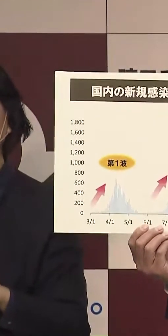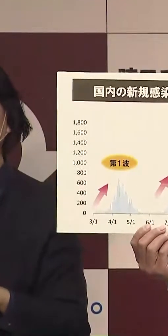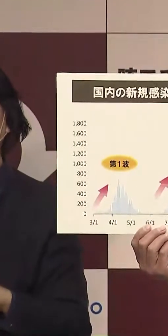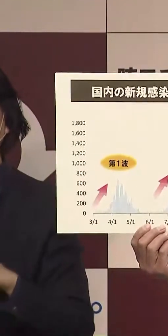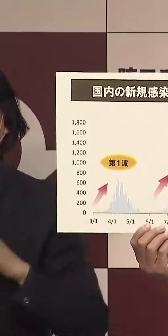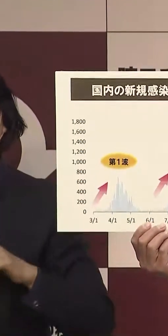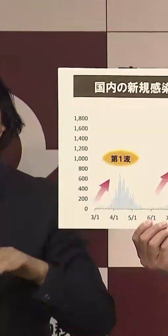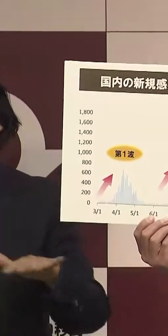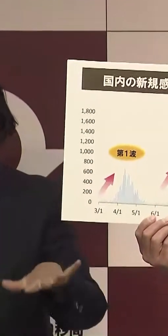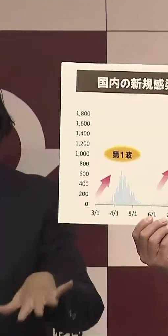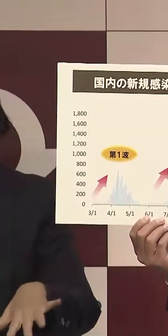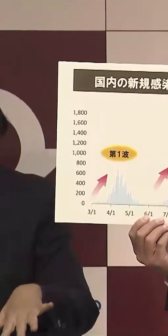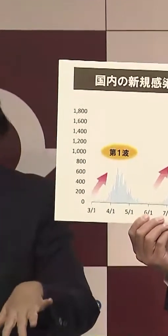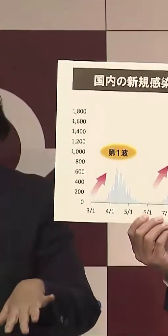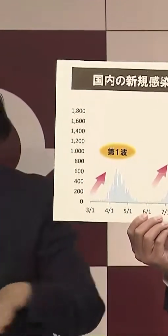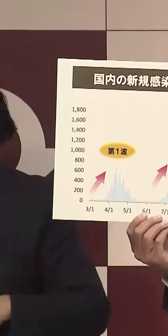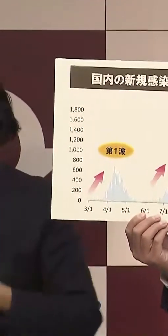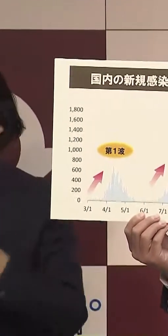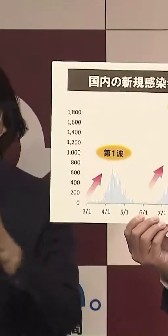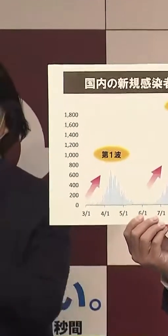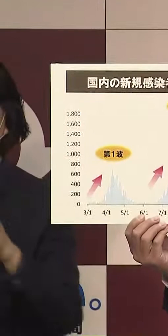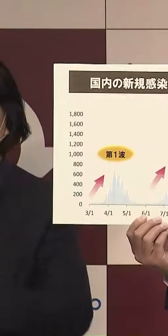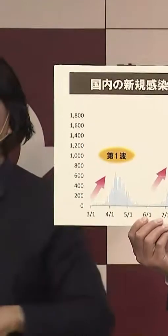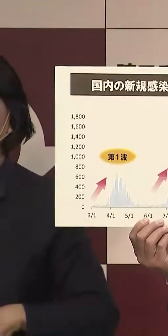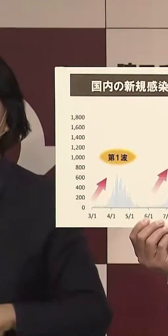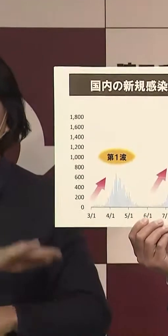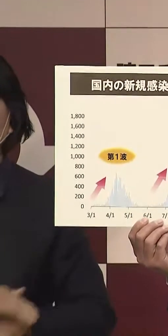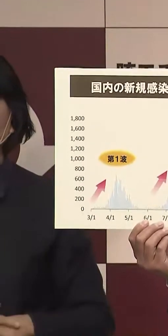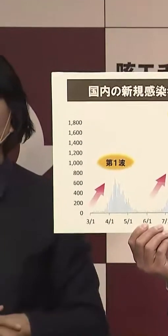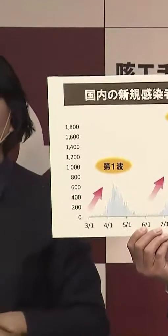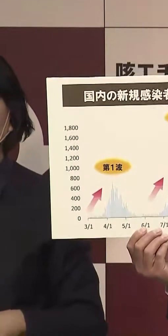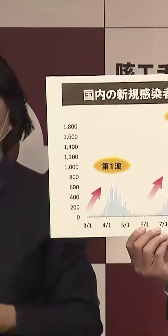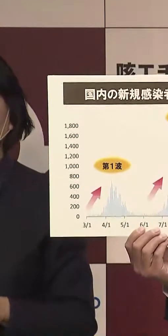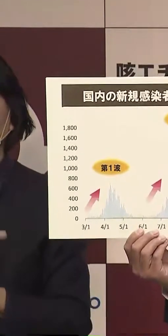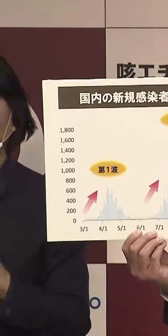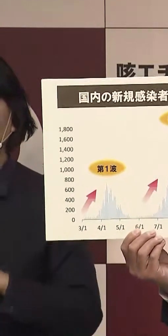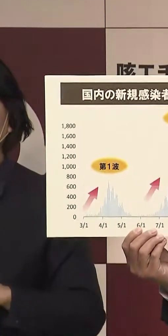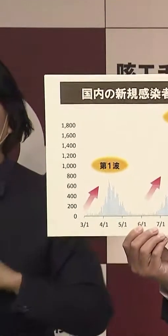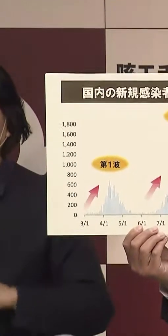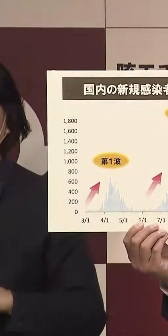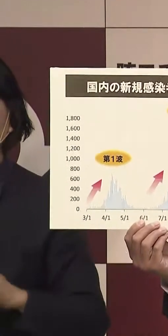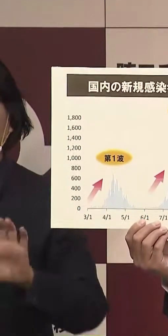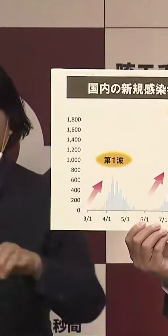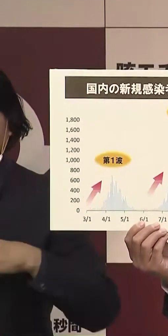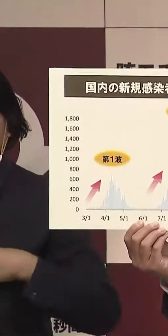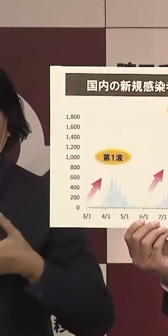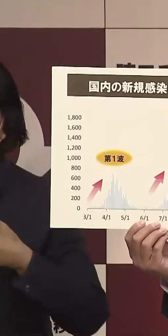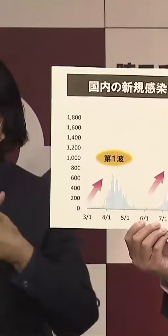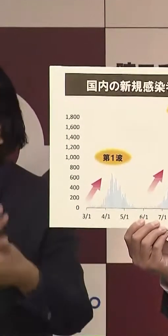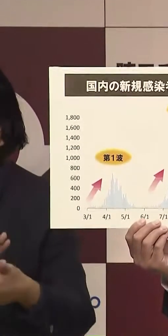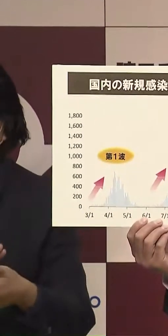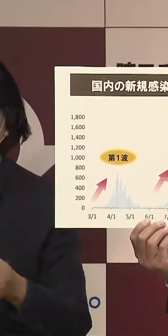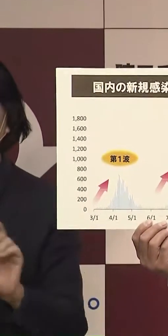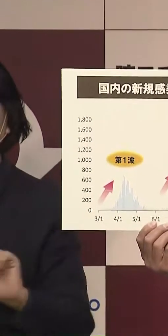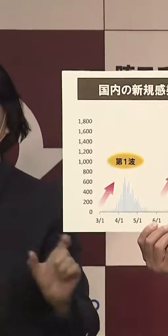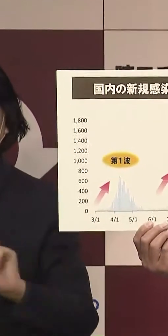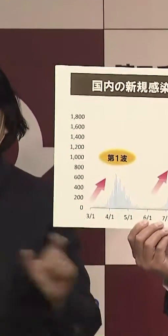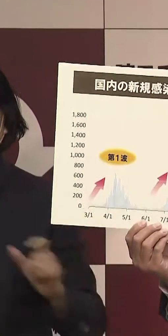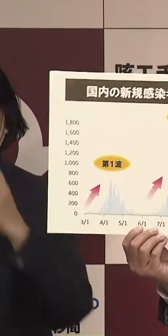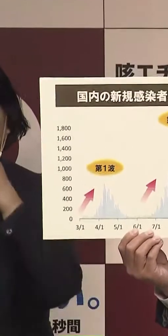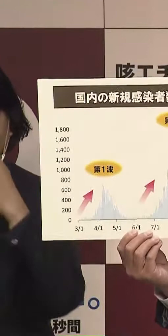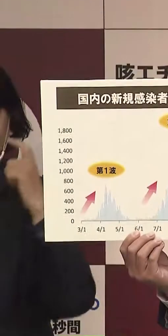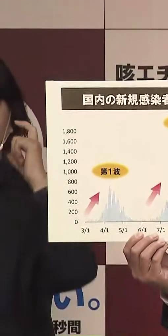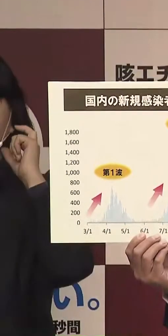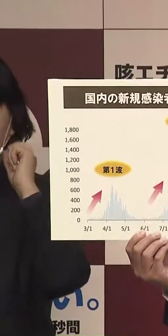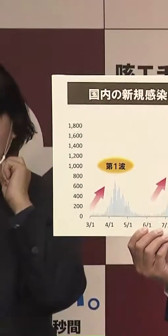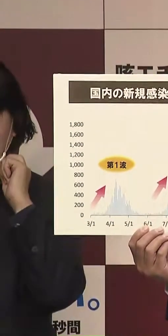ありますので、県民の皆様におかれましては、より一層感染の拡大防止に向けた日頃からのマスクの着用ですとか、感染